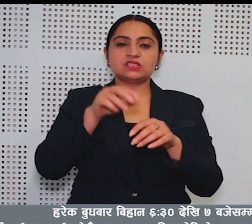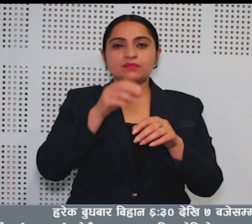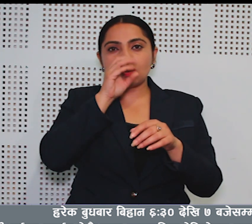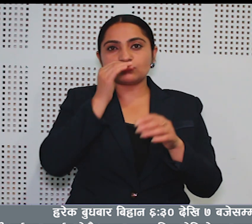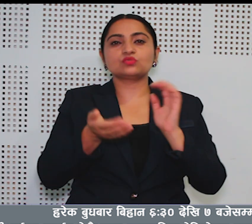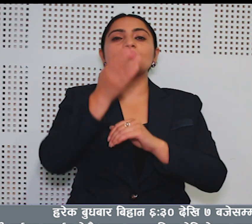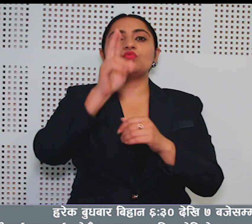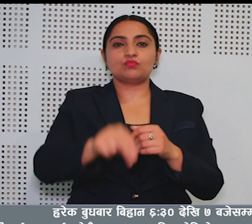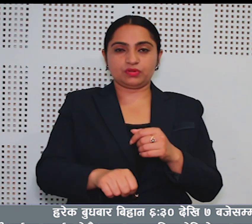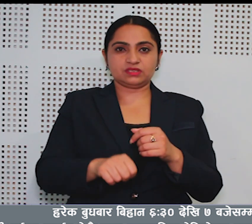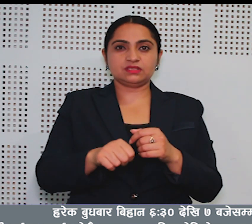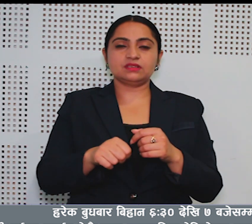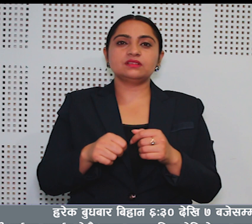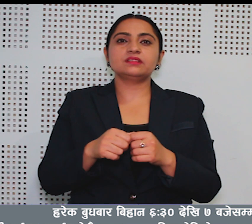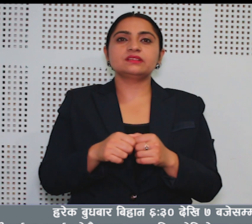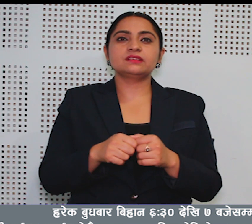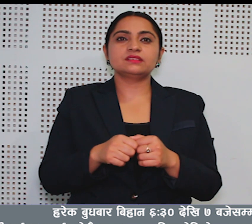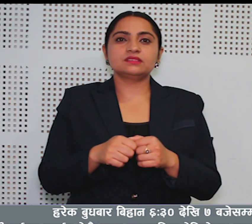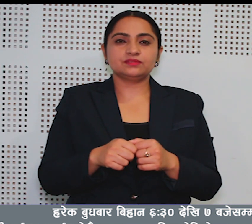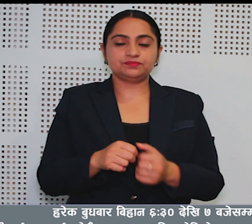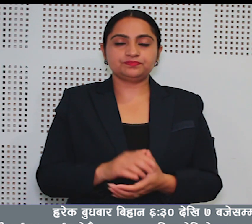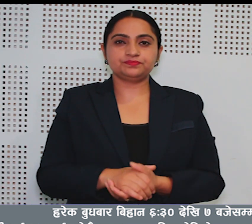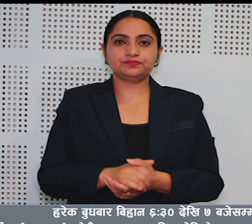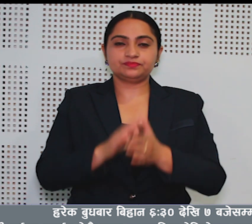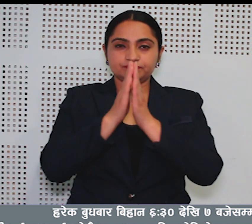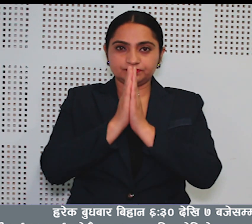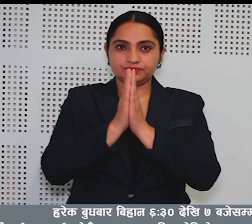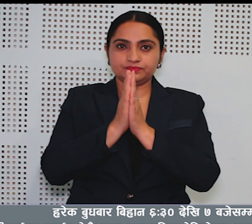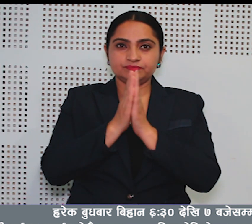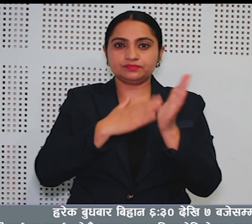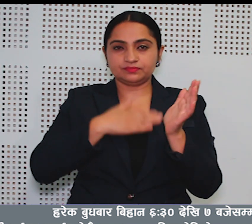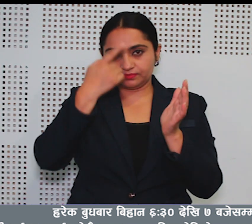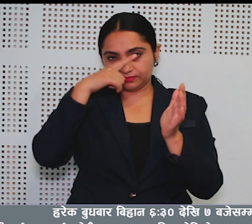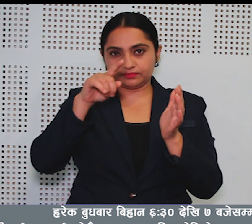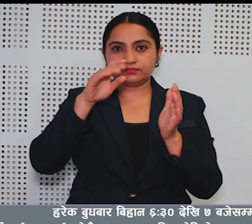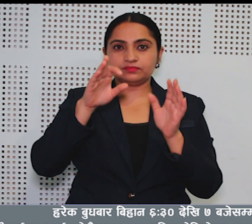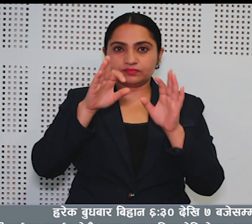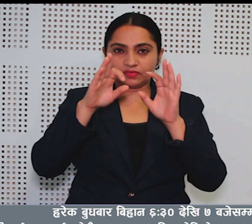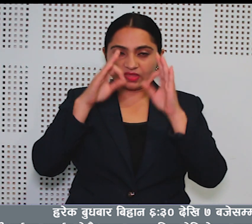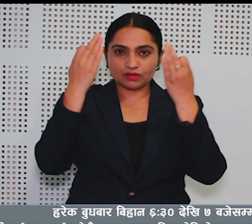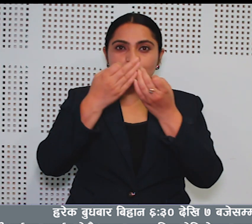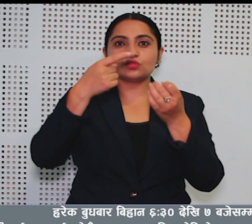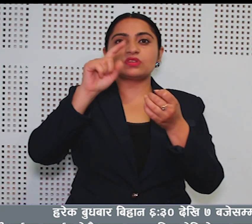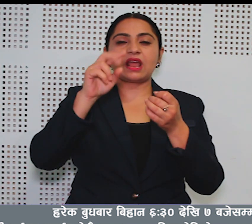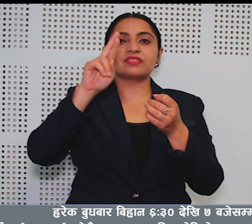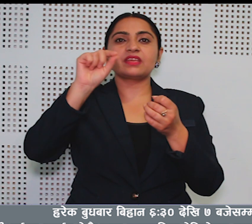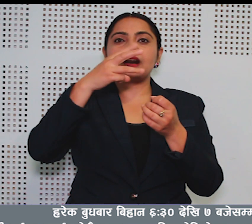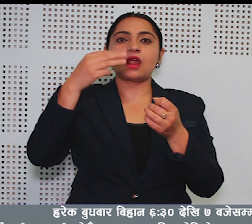अपन अधिकार हम अपन लिए लागे चाहे। नमस्कार, मेरो नाम विश्वनाथ राउत हो, सुरेश्वरनाथ नगर